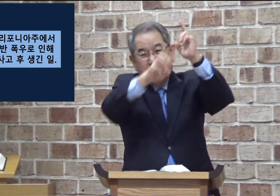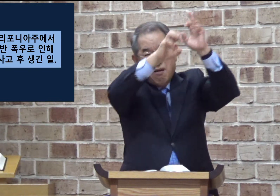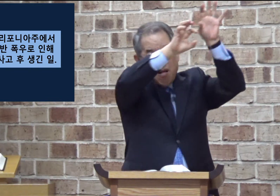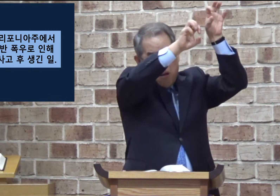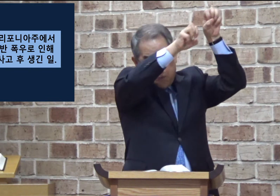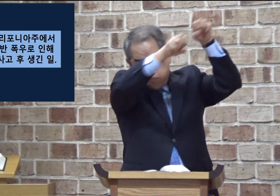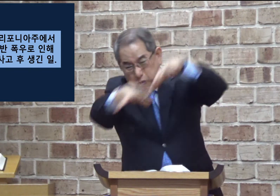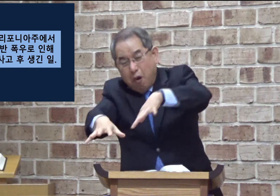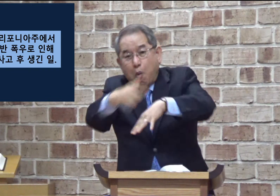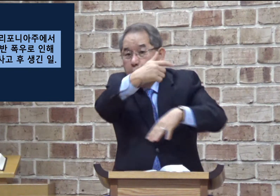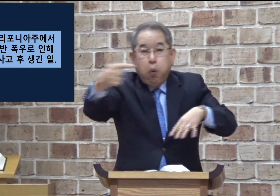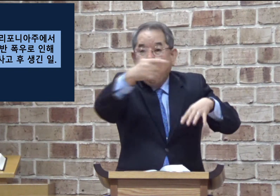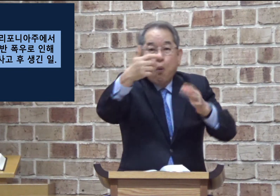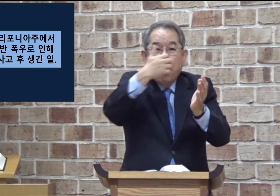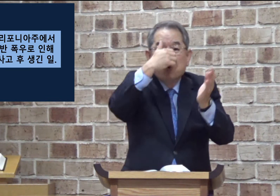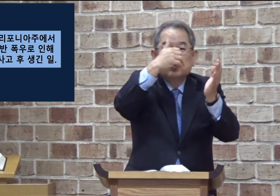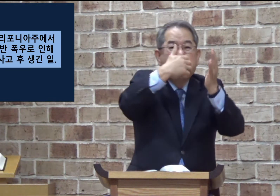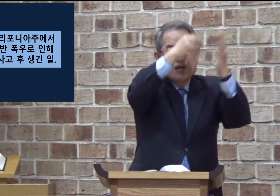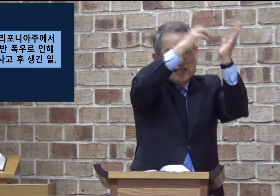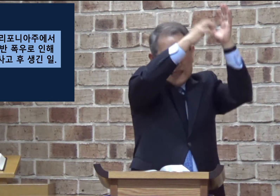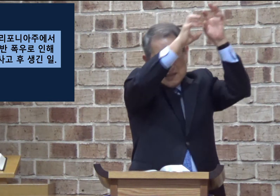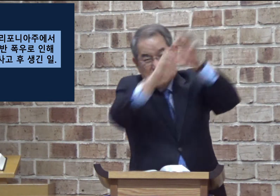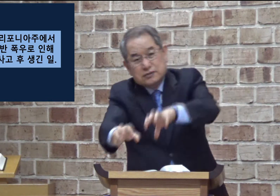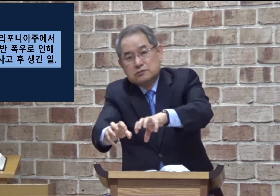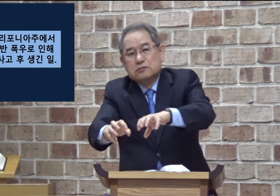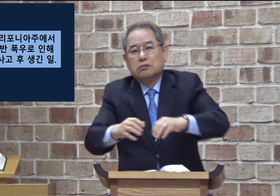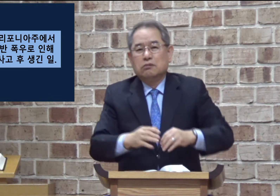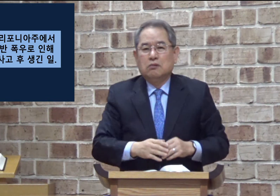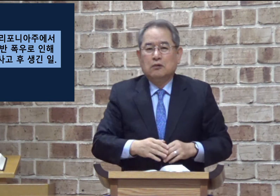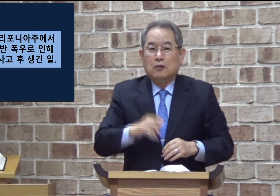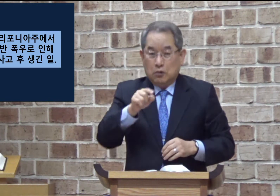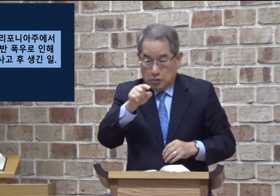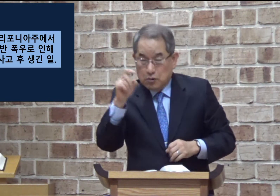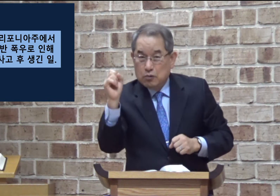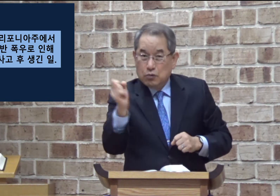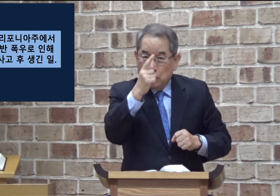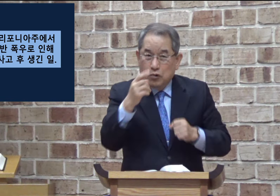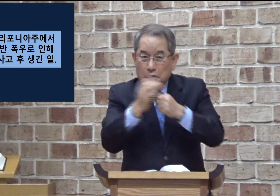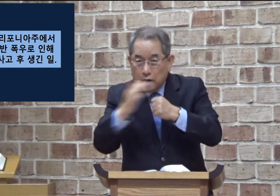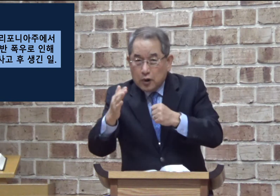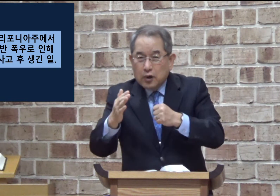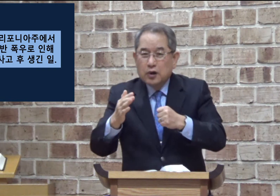돌들이 정말 엄청나게 산에서 밀려 내려왔습니다. 그로 인해서